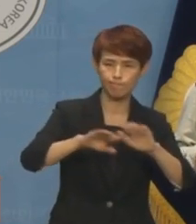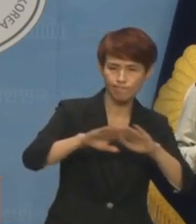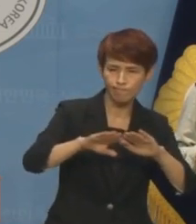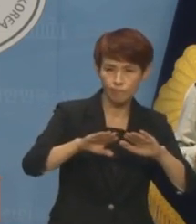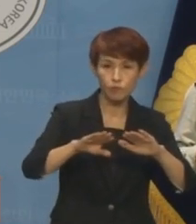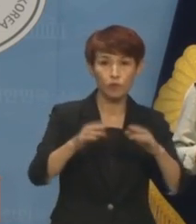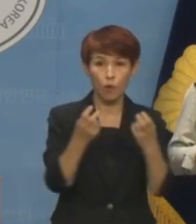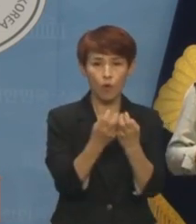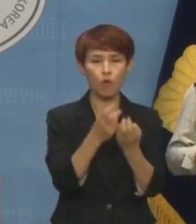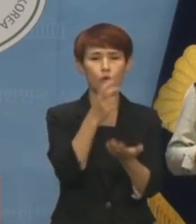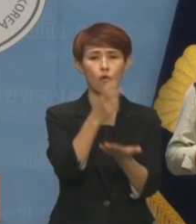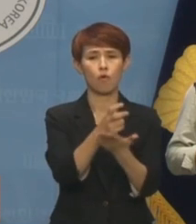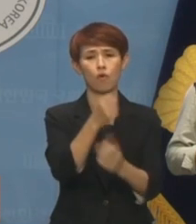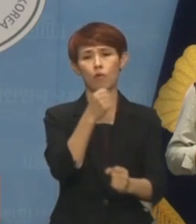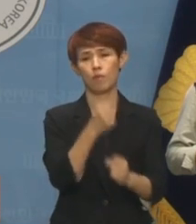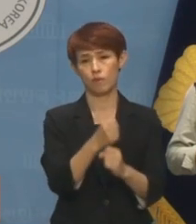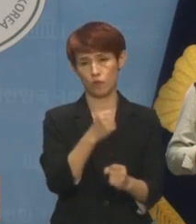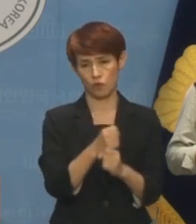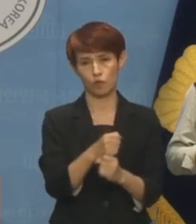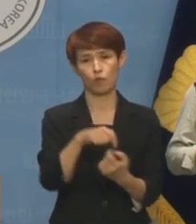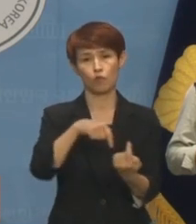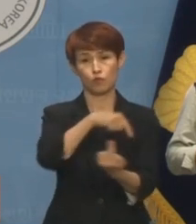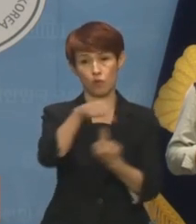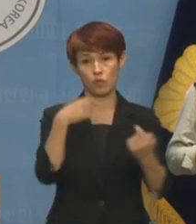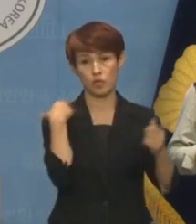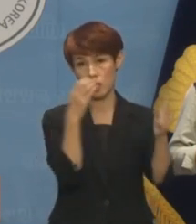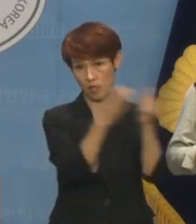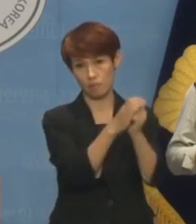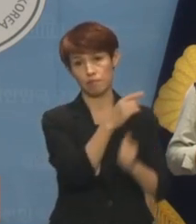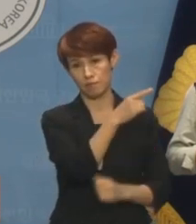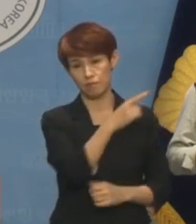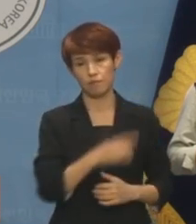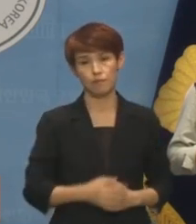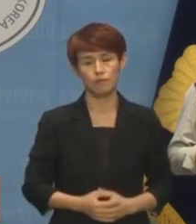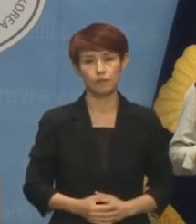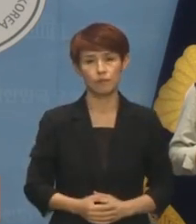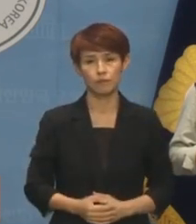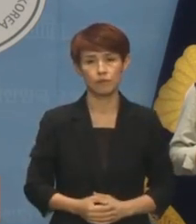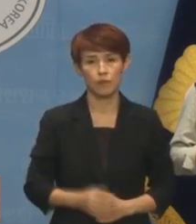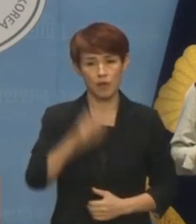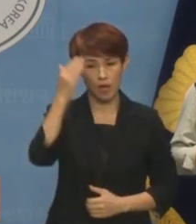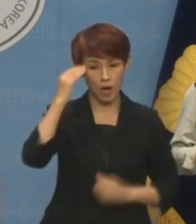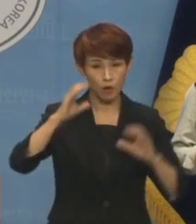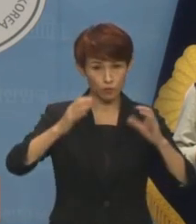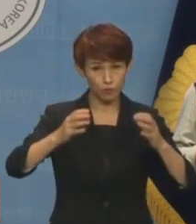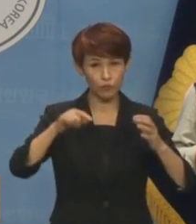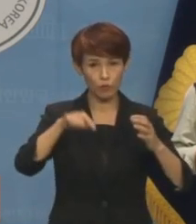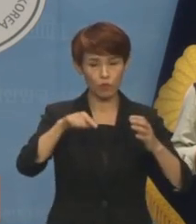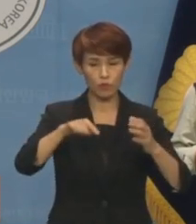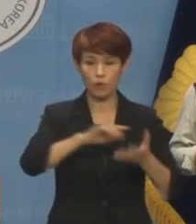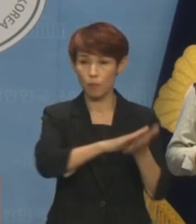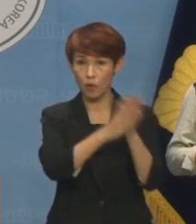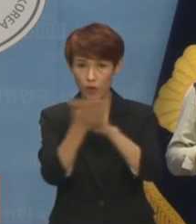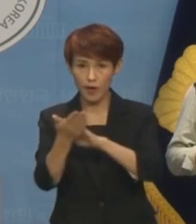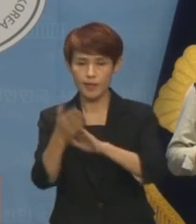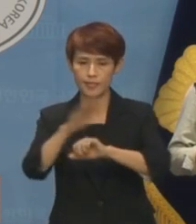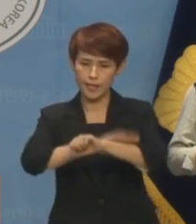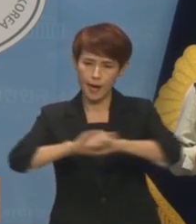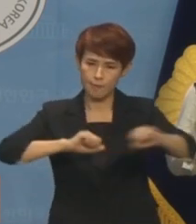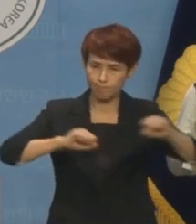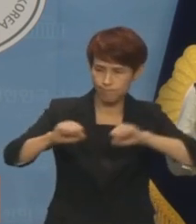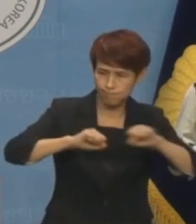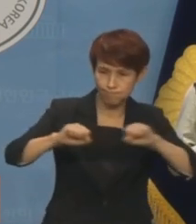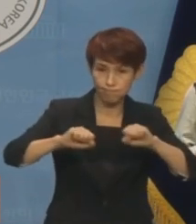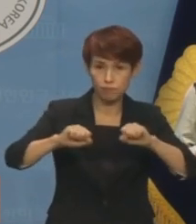위한 제도를 만들고 운영할 책임이 있습니다. 우리나라도 이러한 변화에 능동적